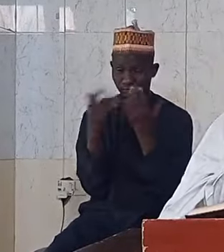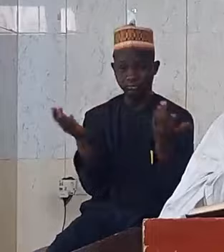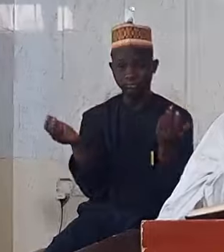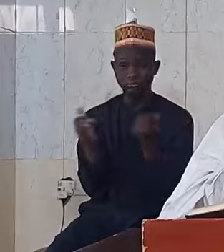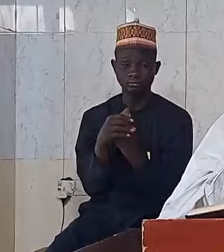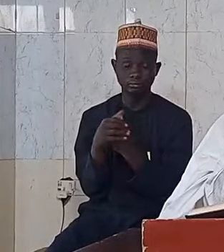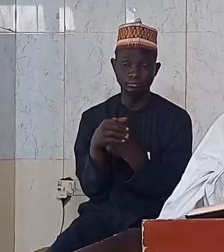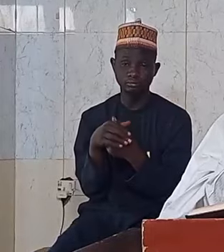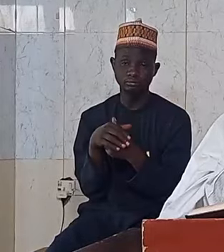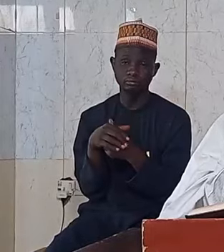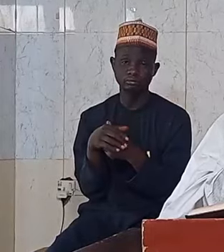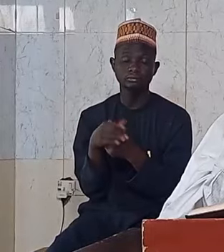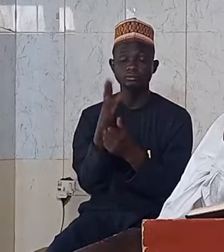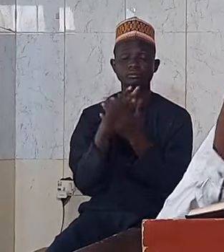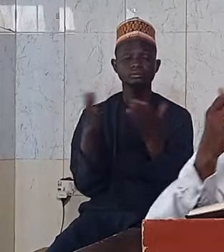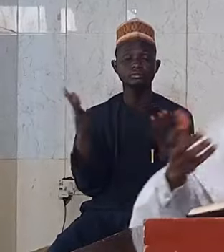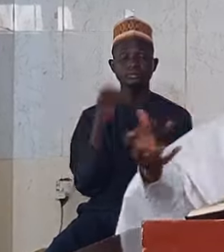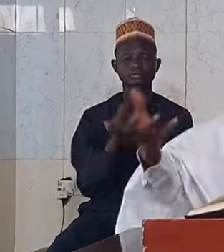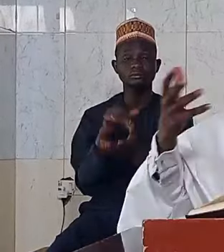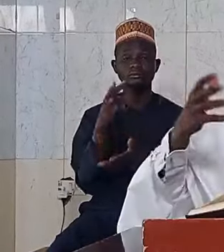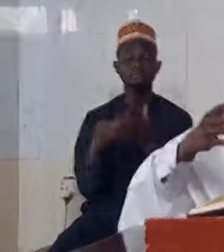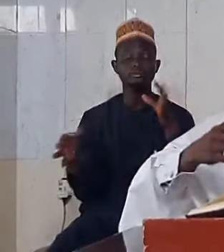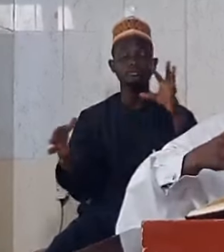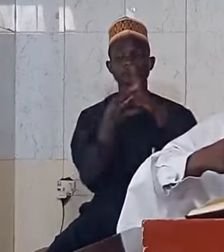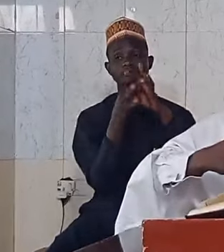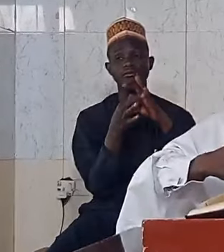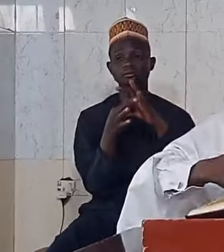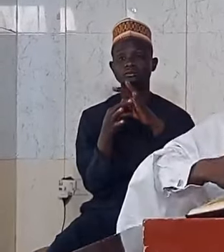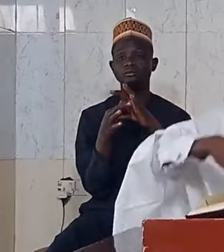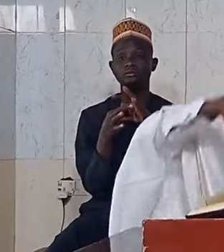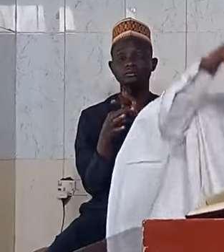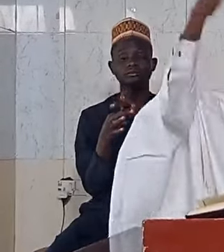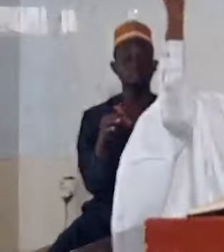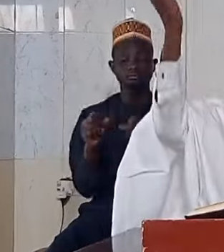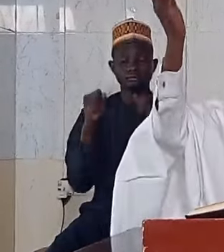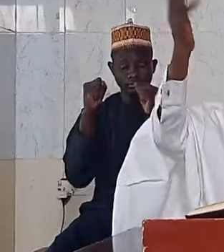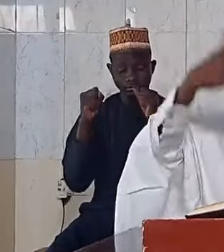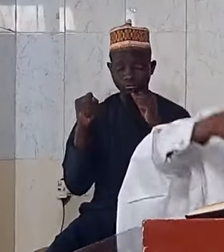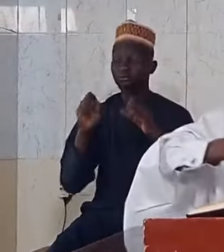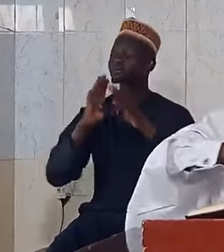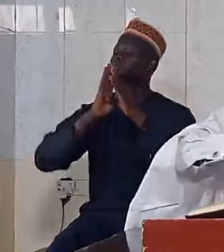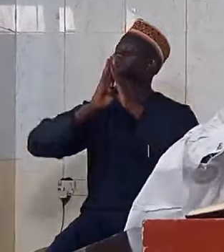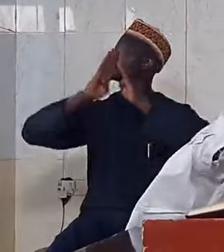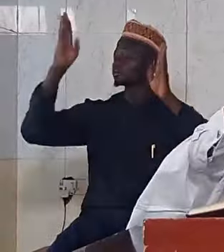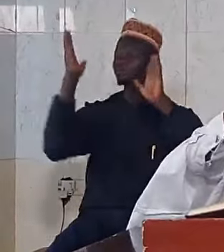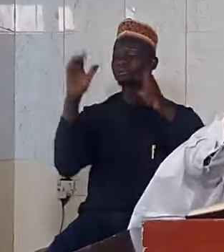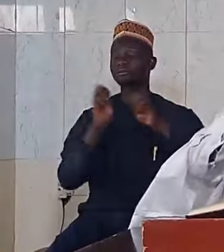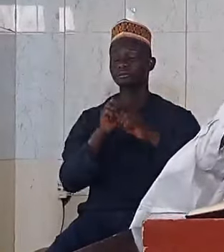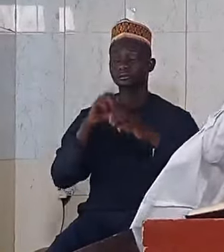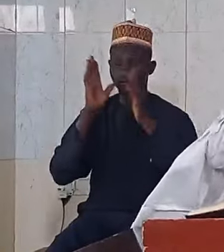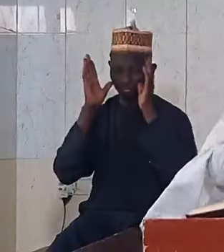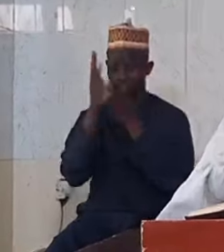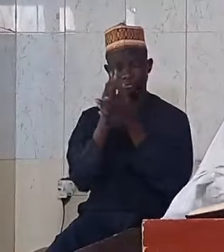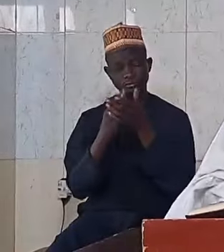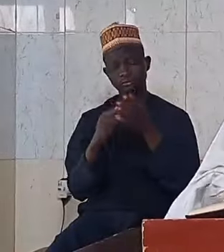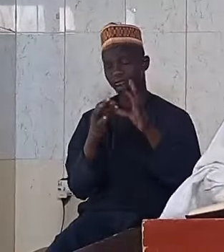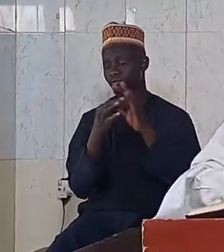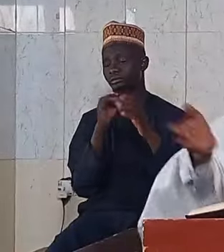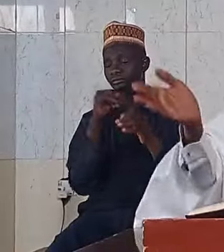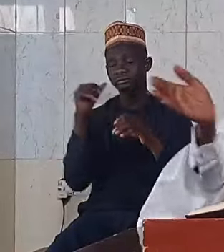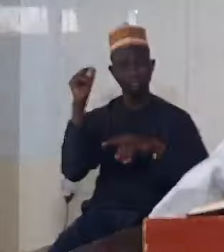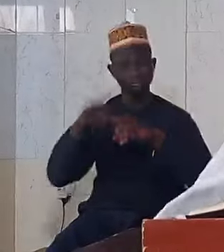ne akwai abubuwa da in suka tattara akwai wanda yake kafirci babba dake fidda mutun daga addini akwai kuma kafirci